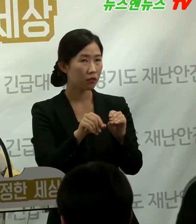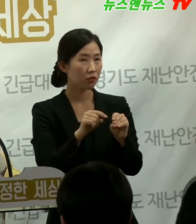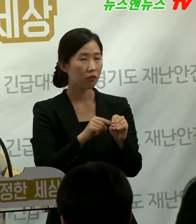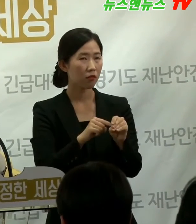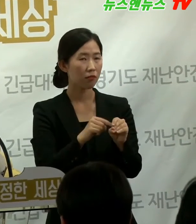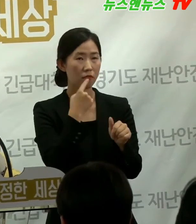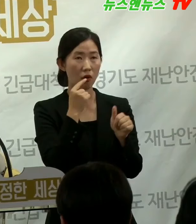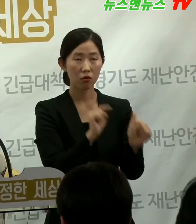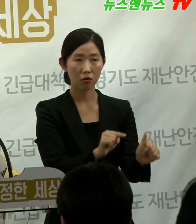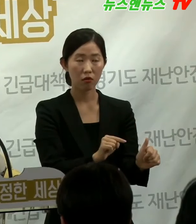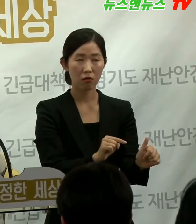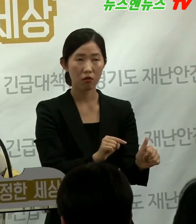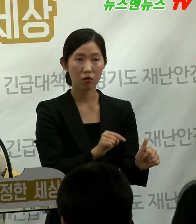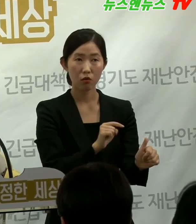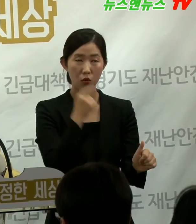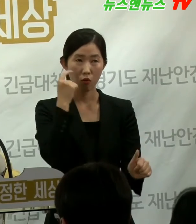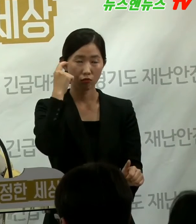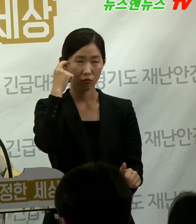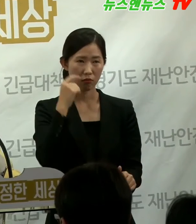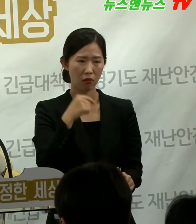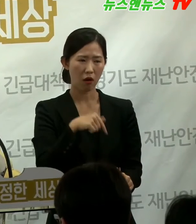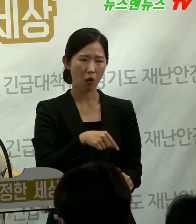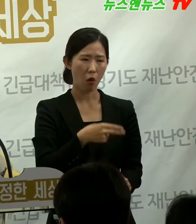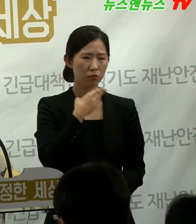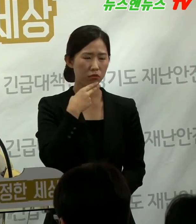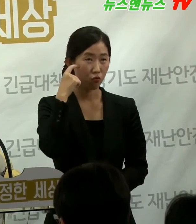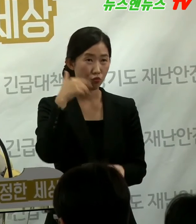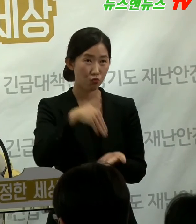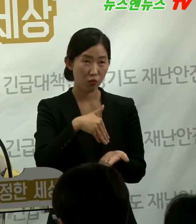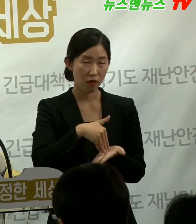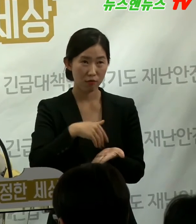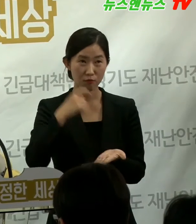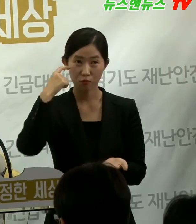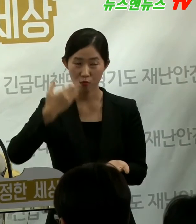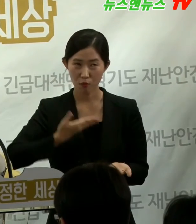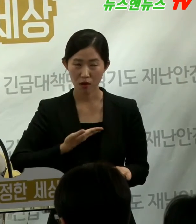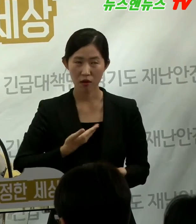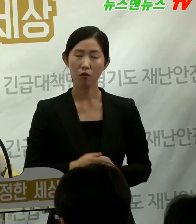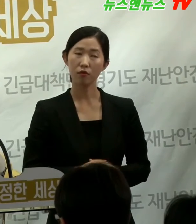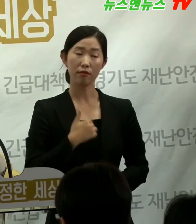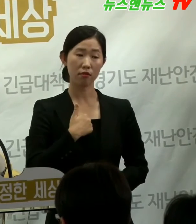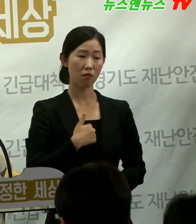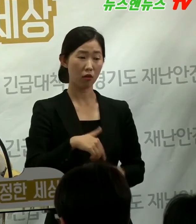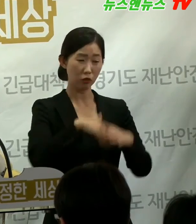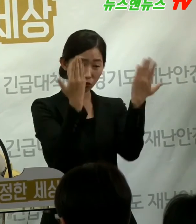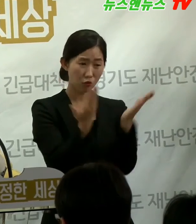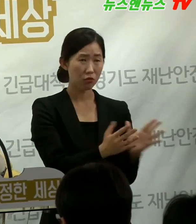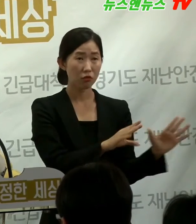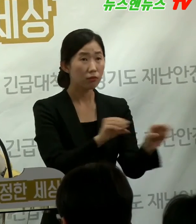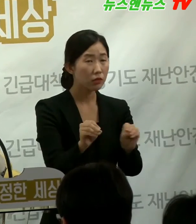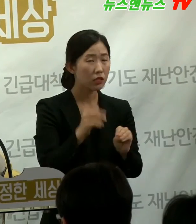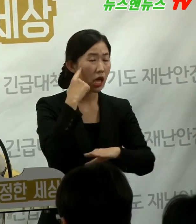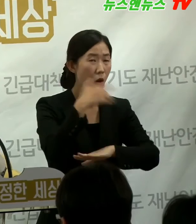저는 원래 전면 금지 명령 할 생각이 있었던 게 아니고 없었던 것도 아니고 진짜 물어본 겁니다.